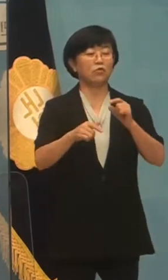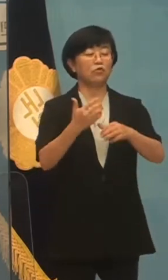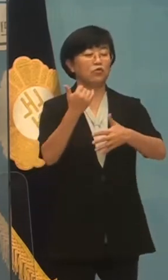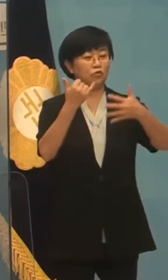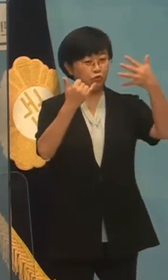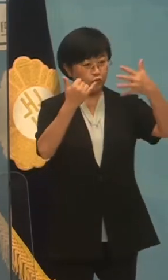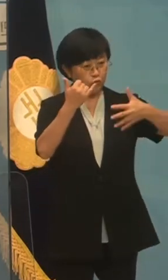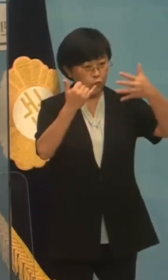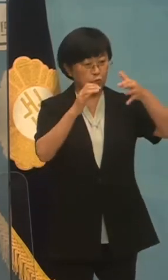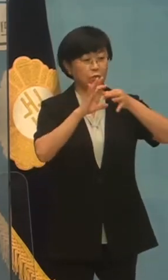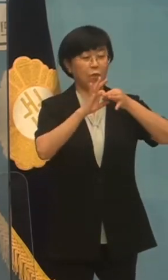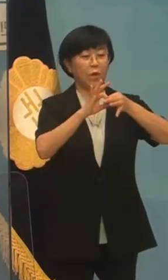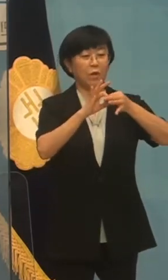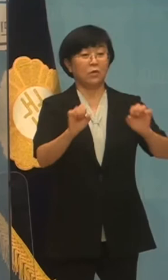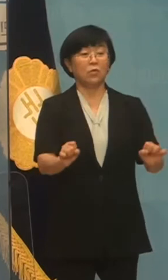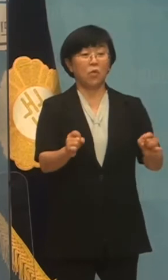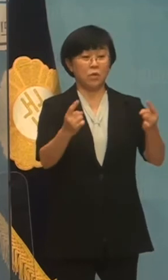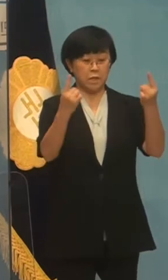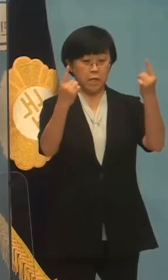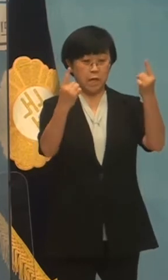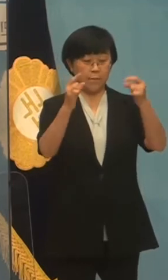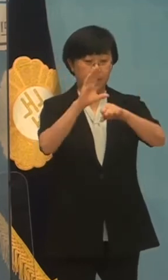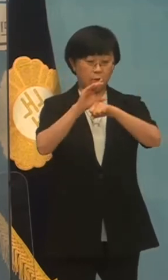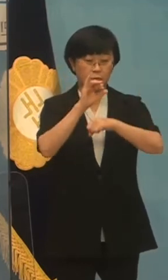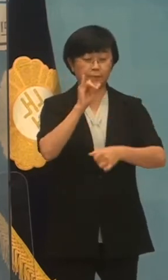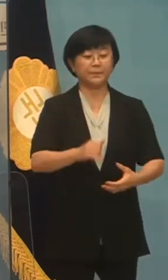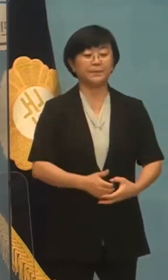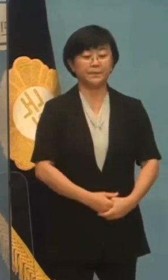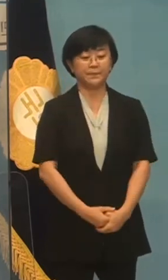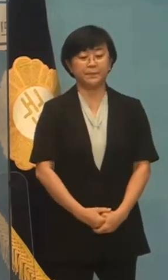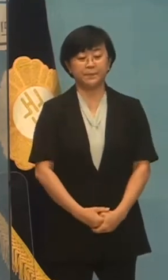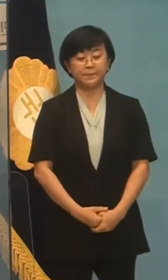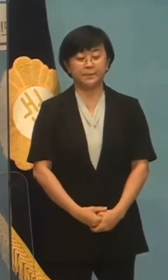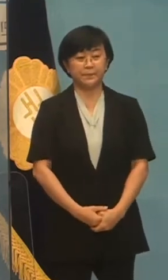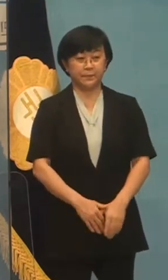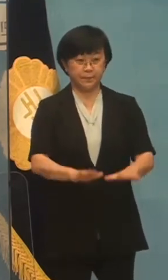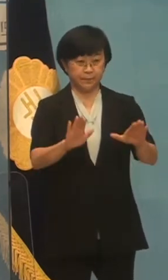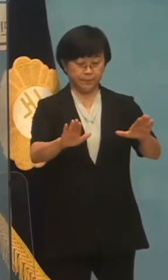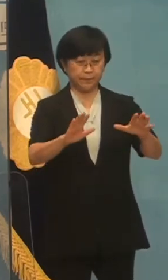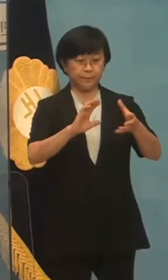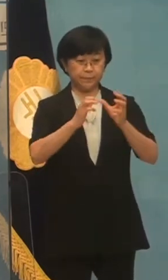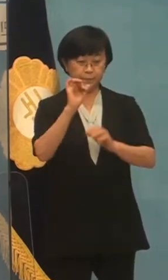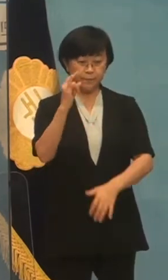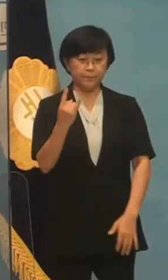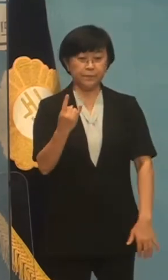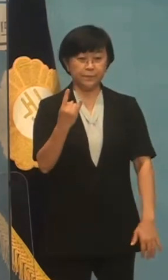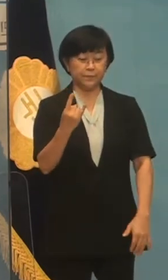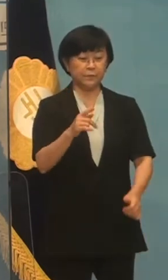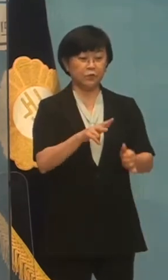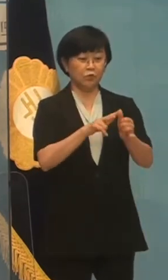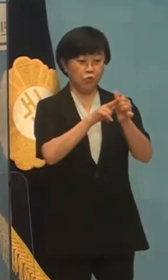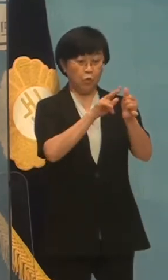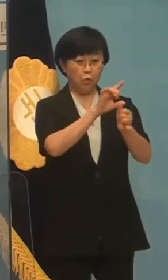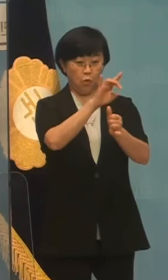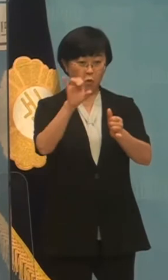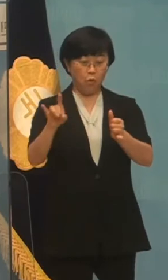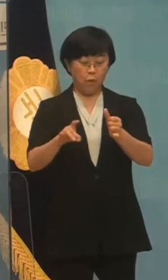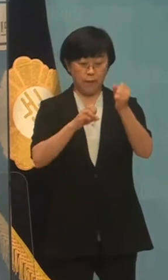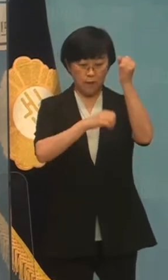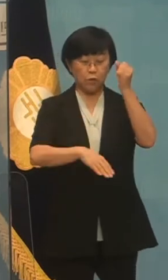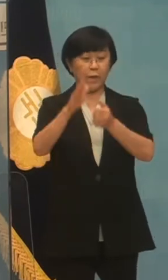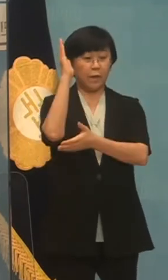유튜브 채널을 통해 동시에 생중계될 예정입니다. 오늘 토론회는 후보별 모두 발언을 들은